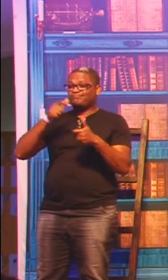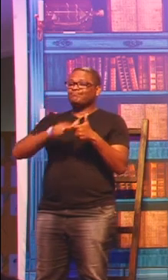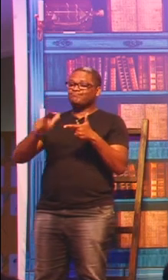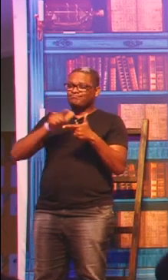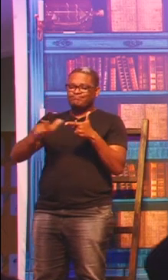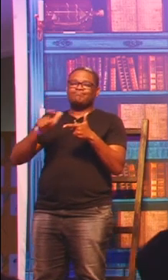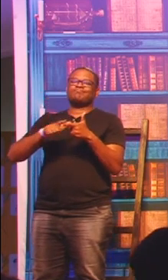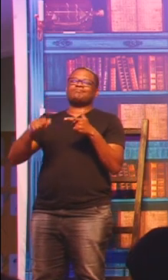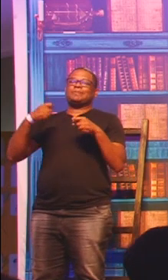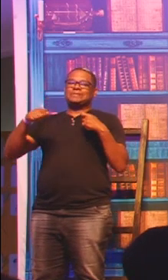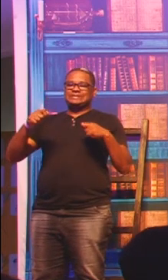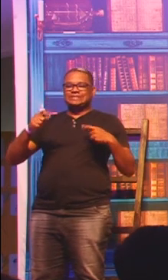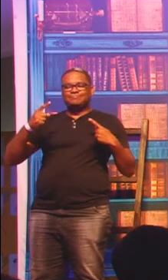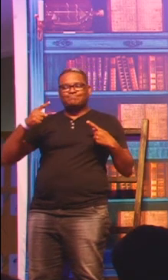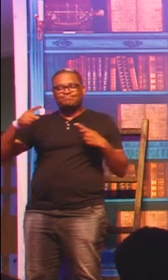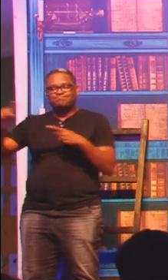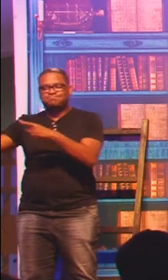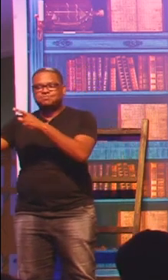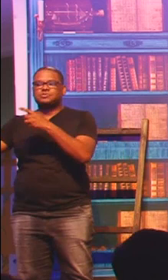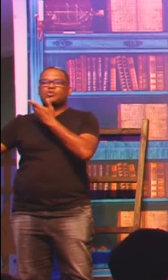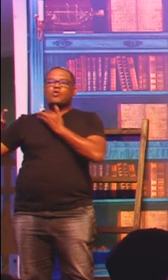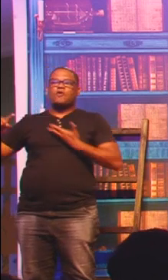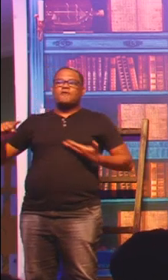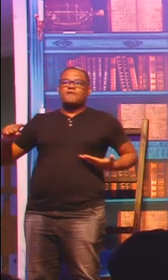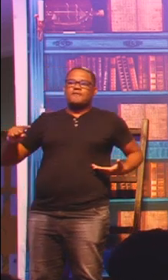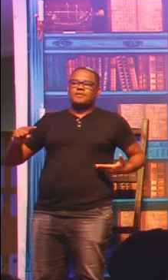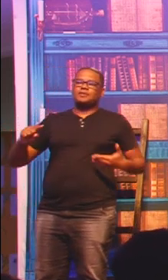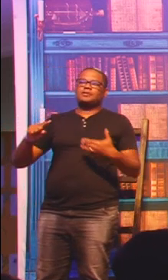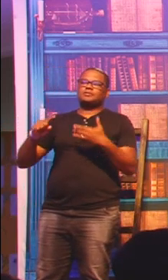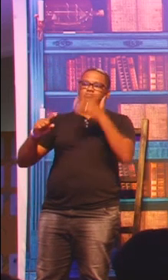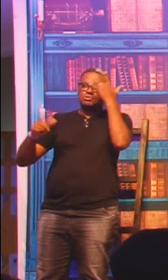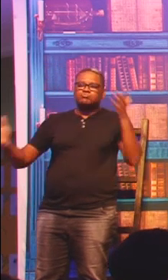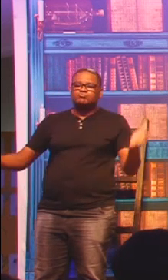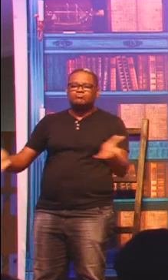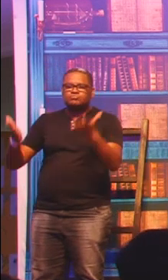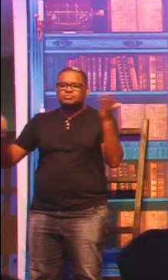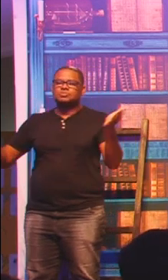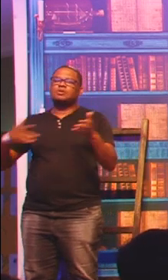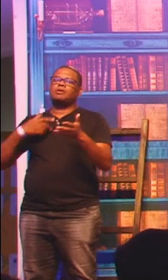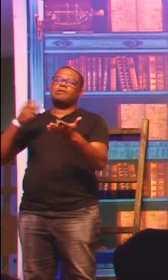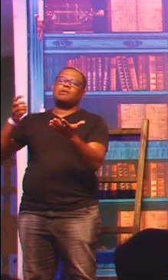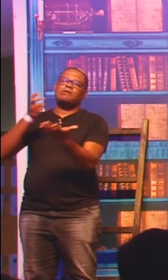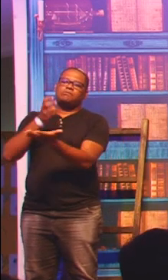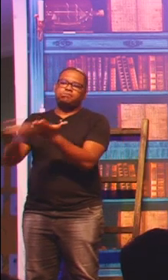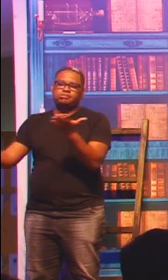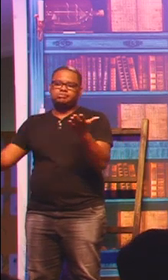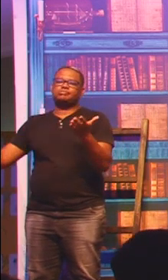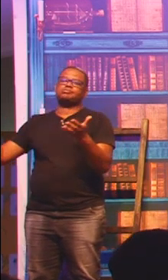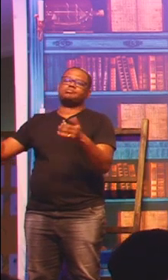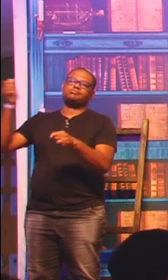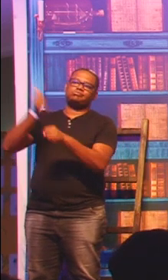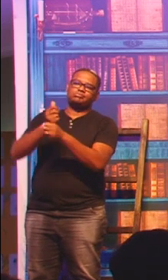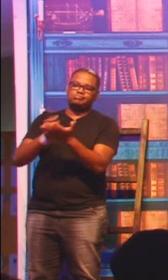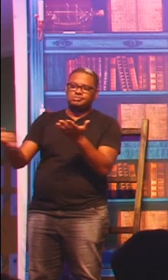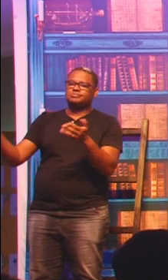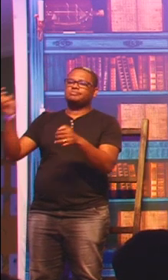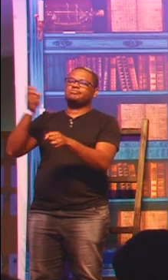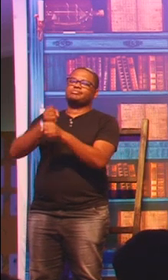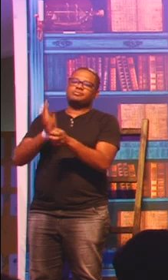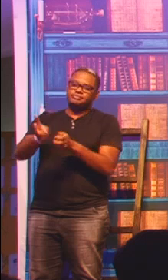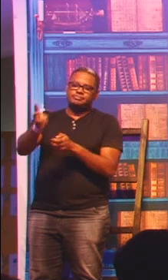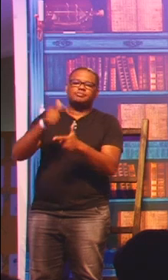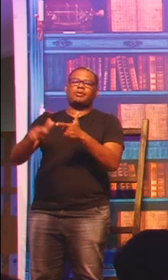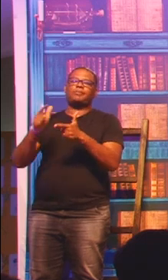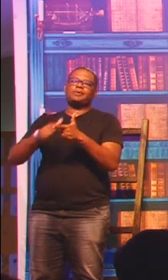que precisa ser enfrentado pelos governos, né? E entra governo, sai governo, mas eu acho que essa questão nunca foi enfrentada de